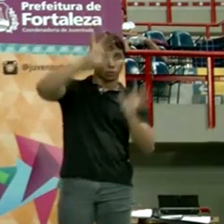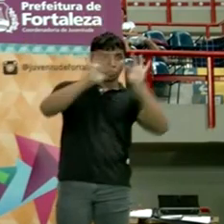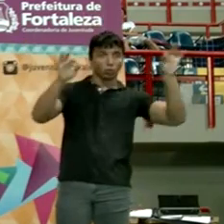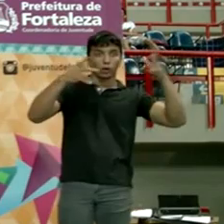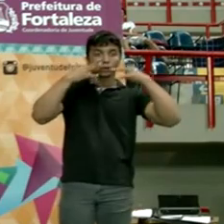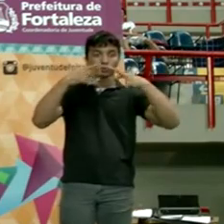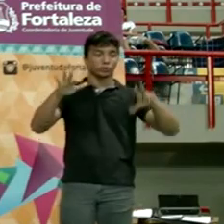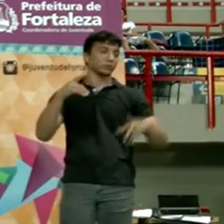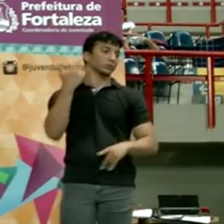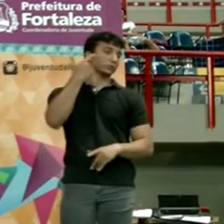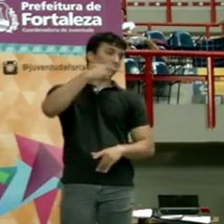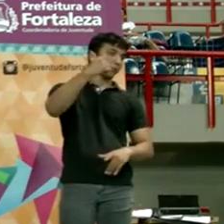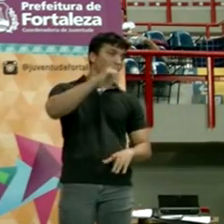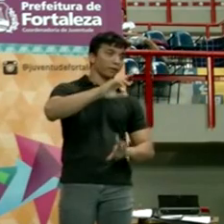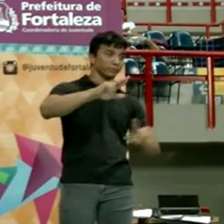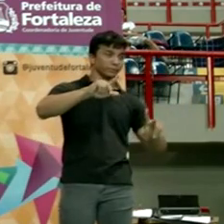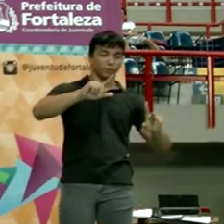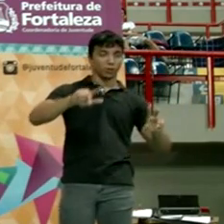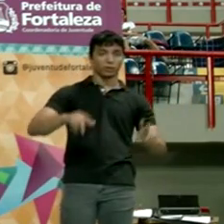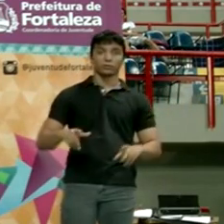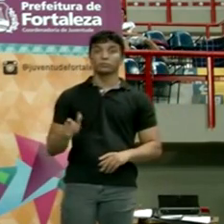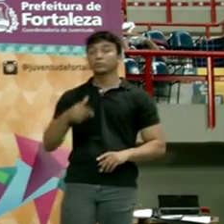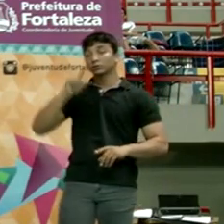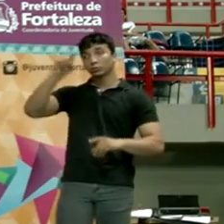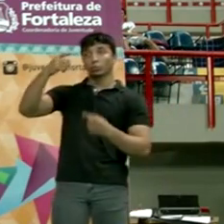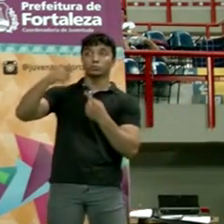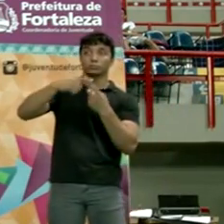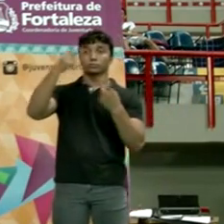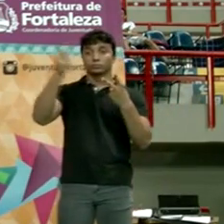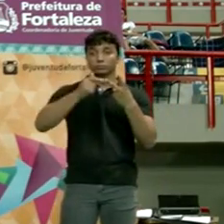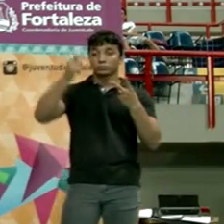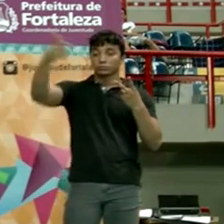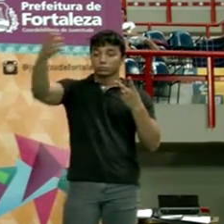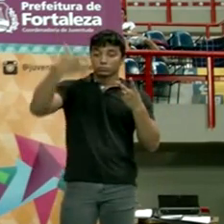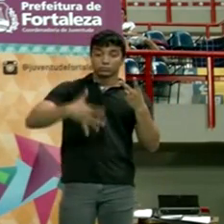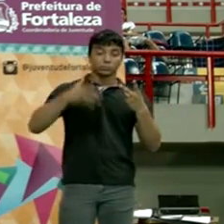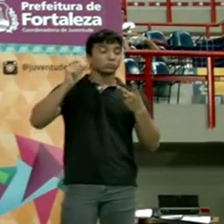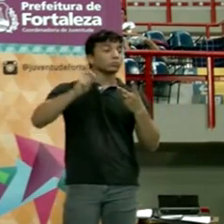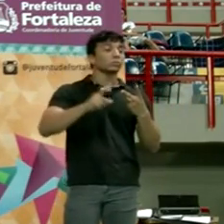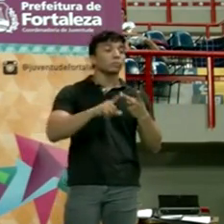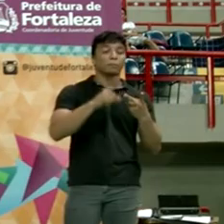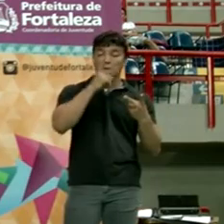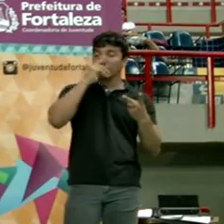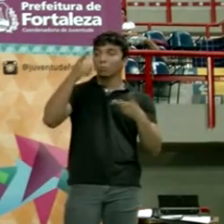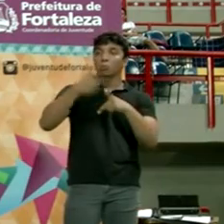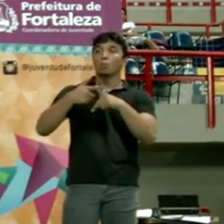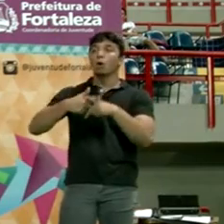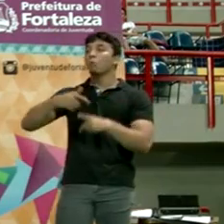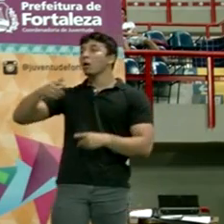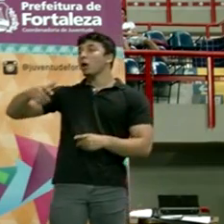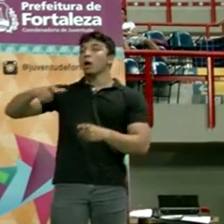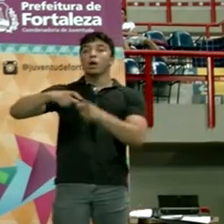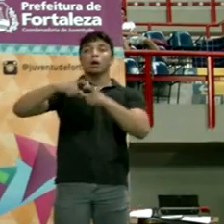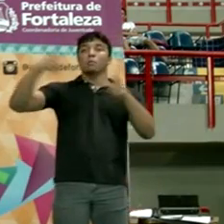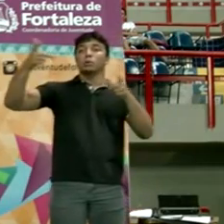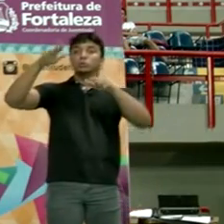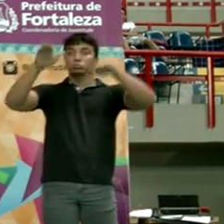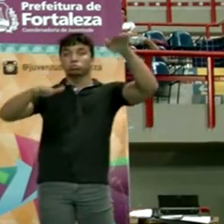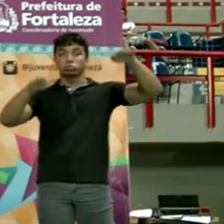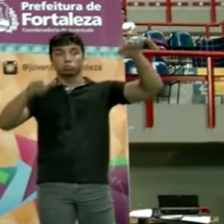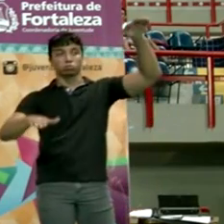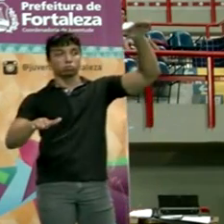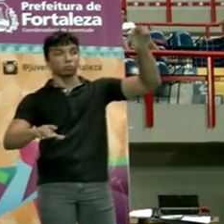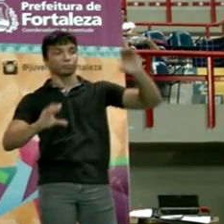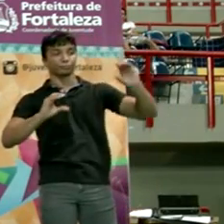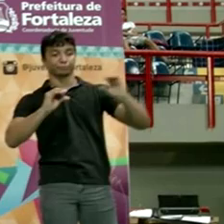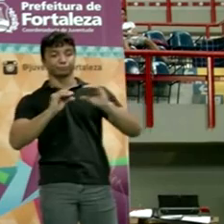é a natureza. Depois vocês me disseram que o grande problema do Brasil, a causa das